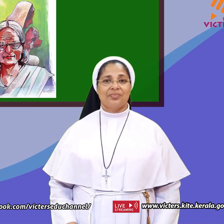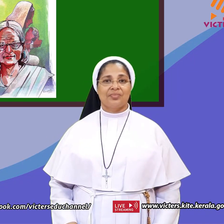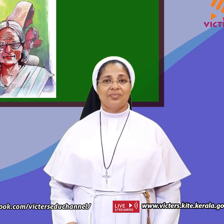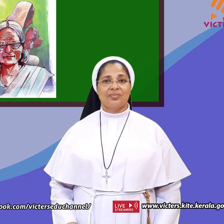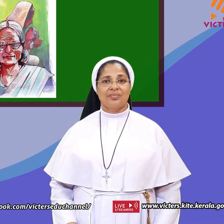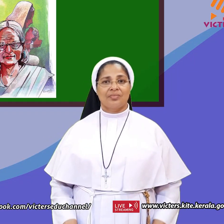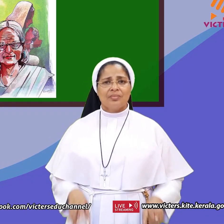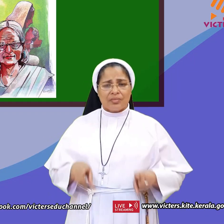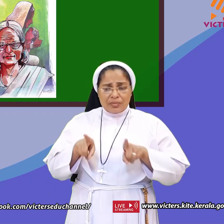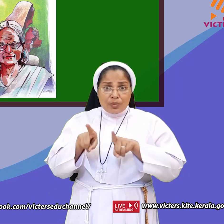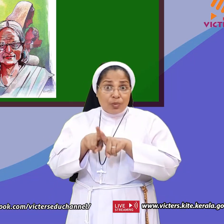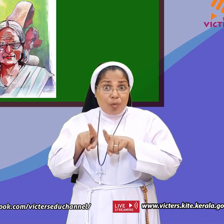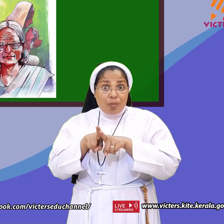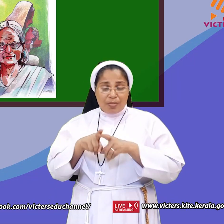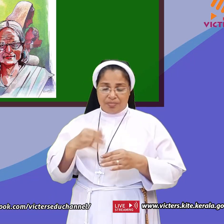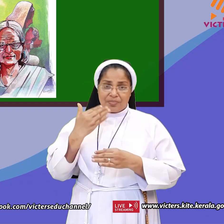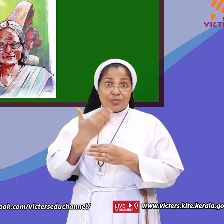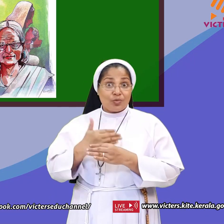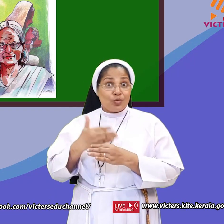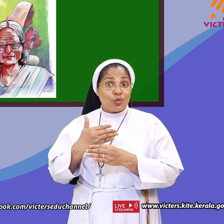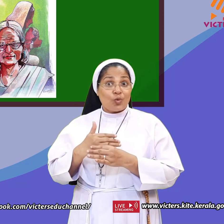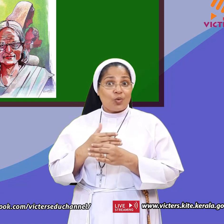ഒപ്പം ജോലി ചെയ്തിരുന്ന